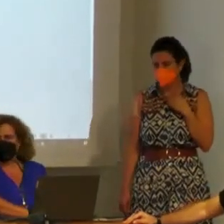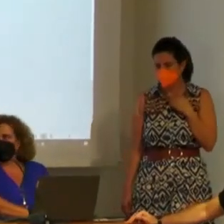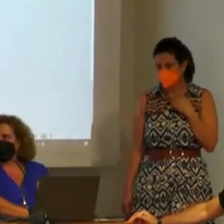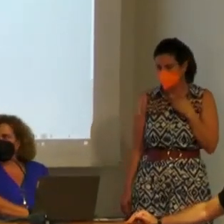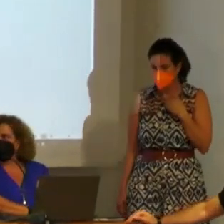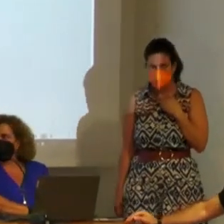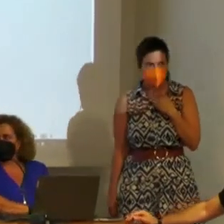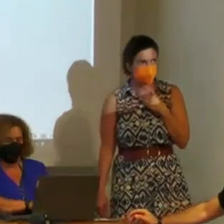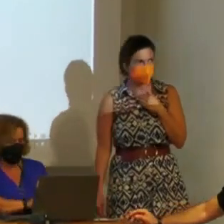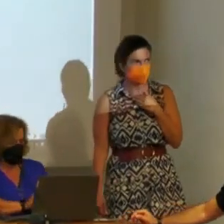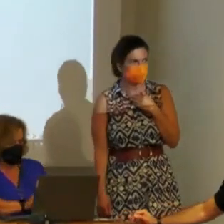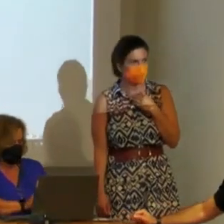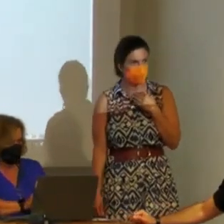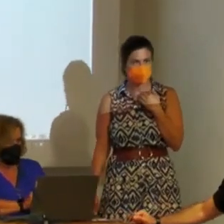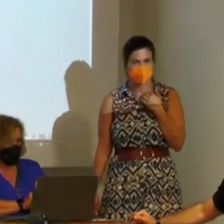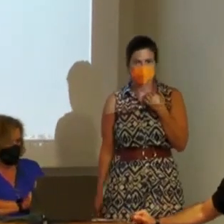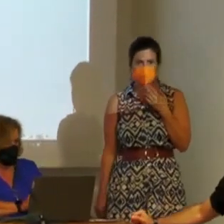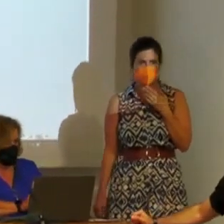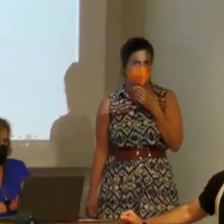pubblicità. Altre domande?